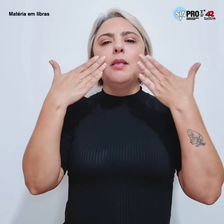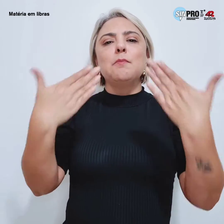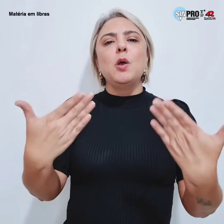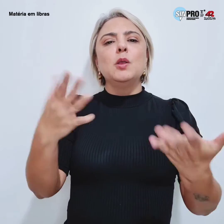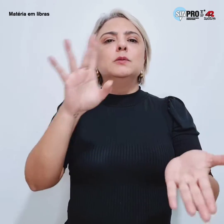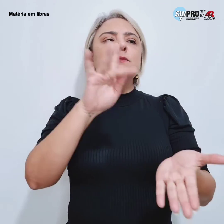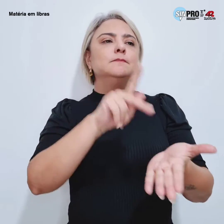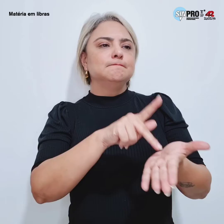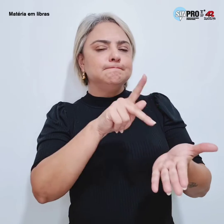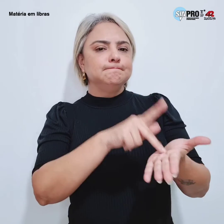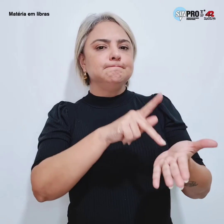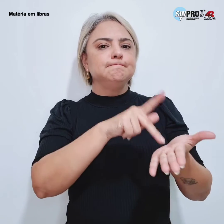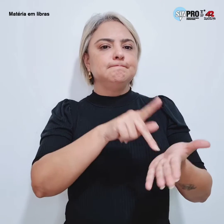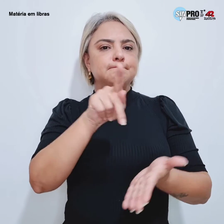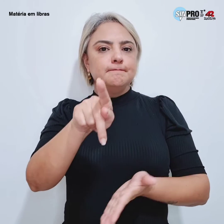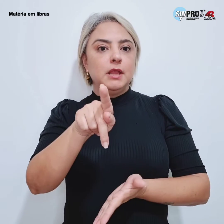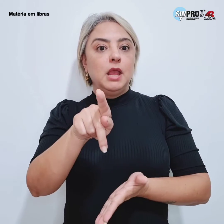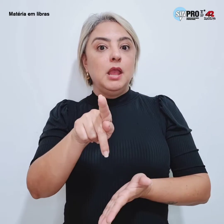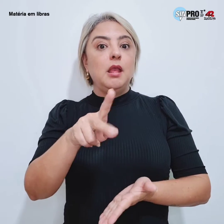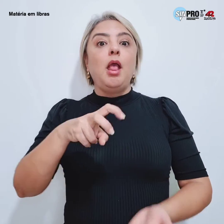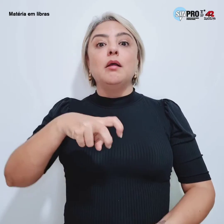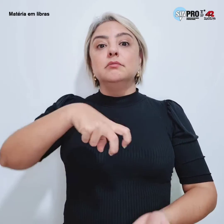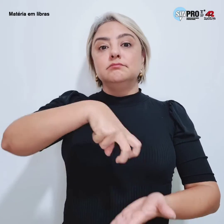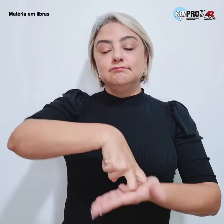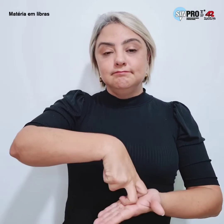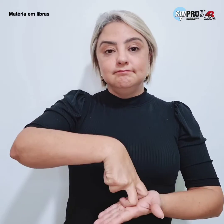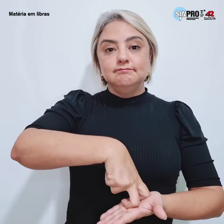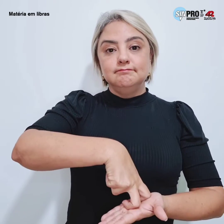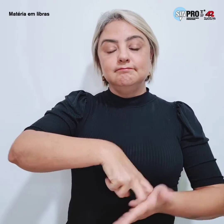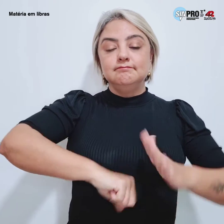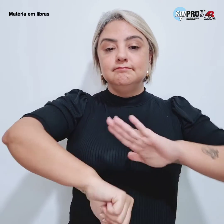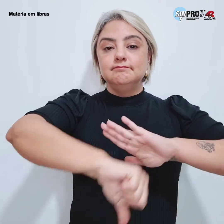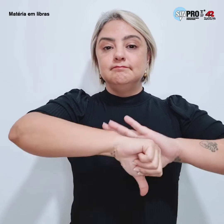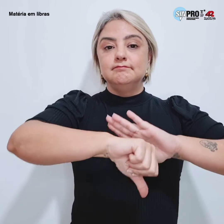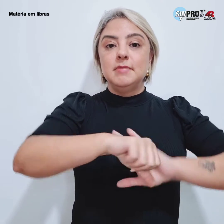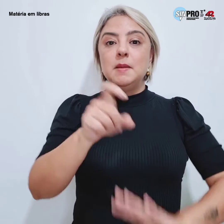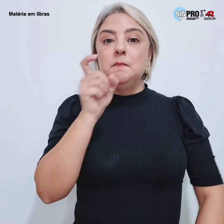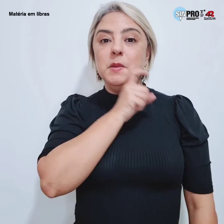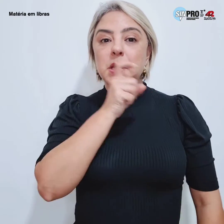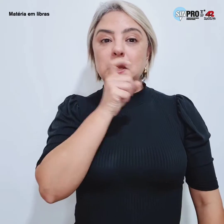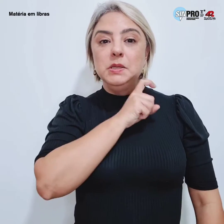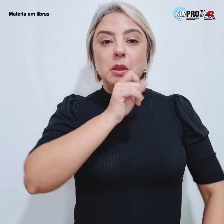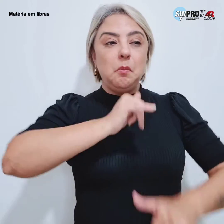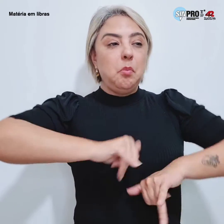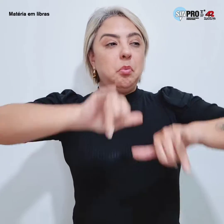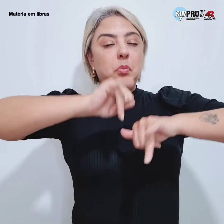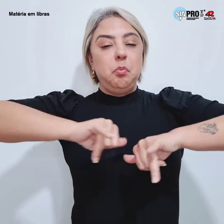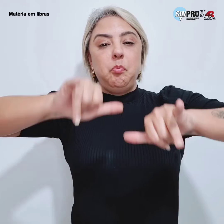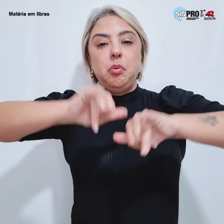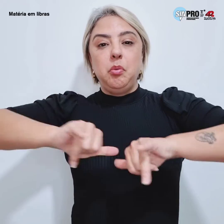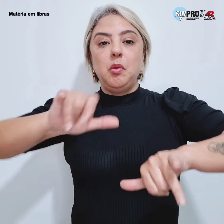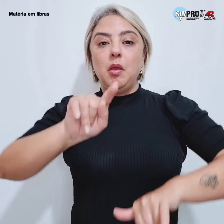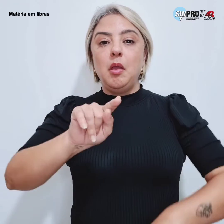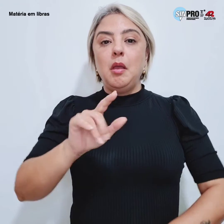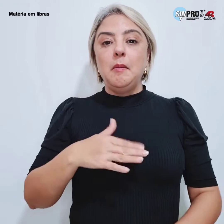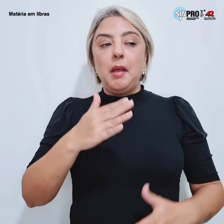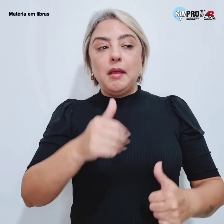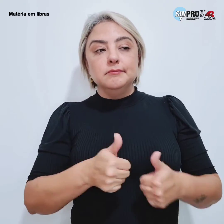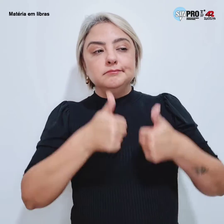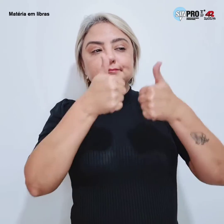que leva à condenação do governo pelas mentiras divulgadas para favorecer setores que